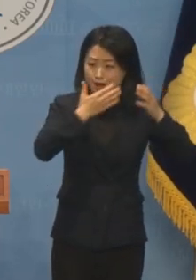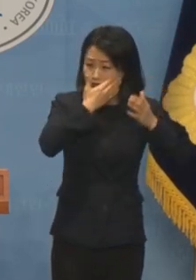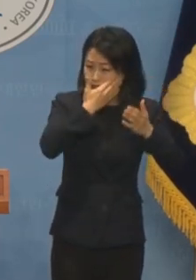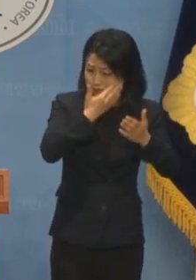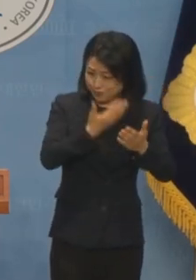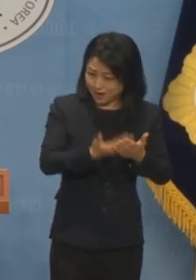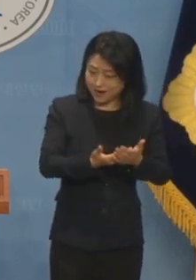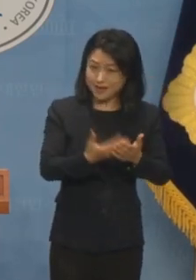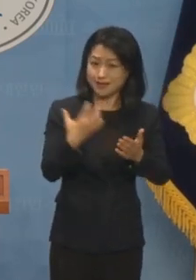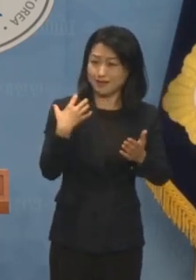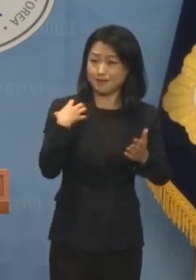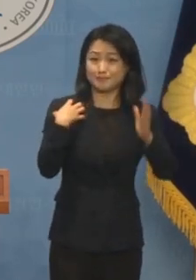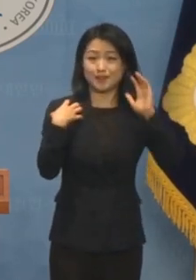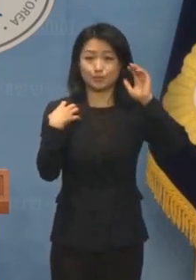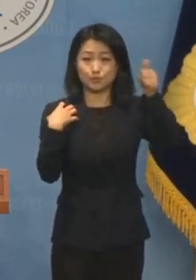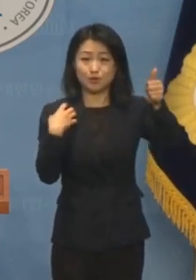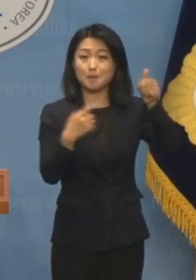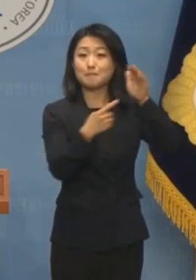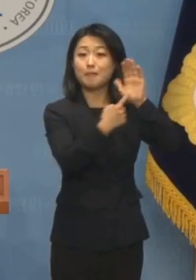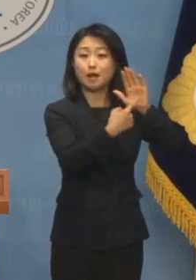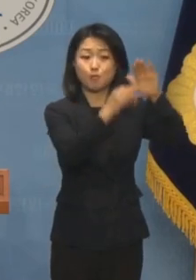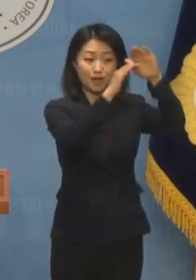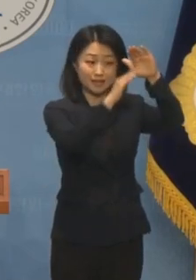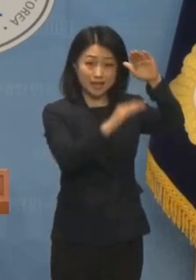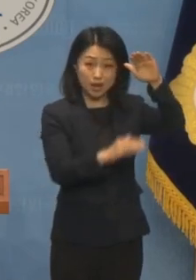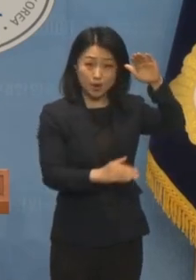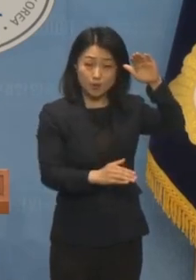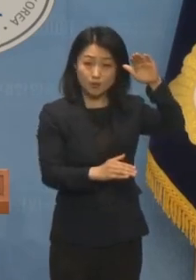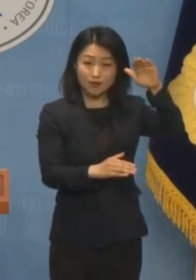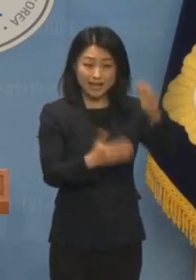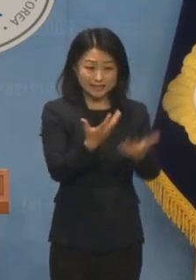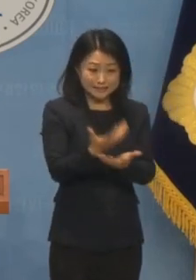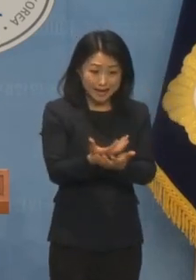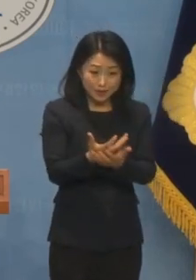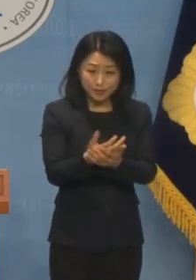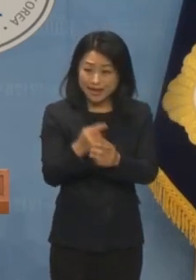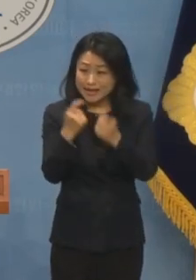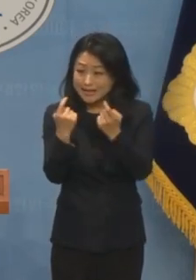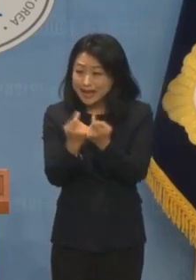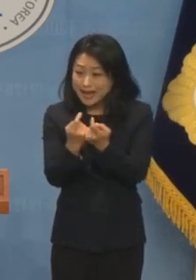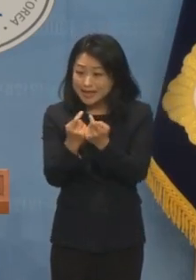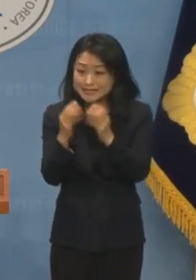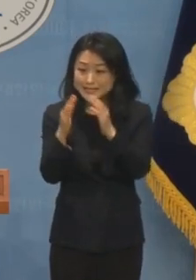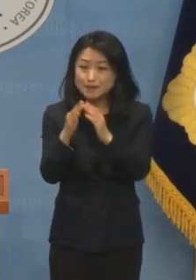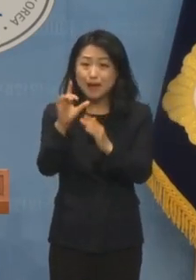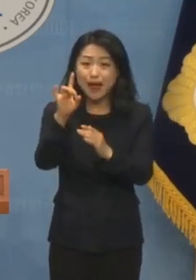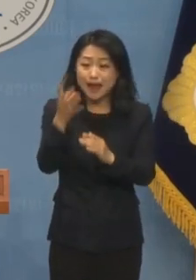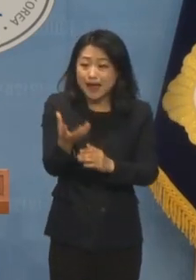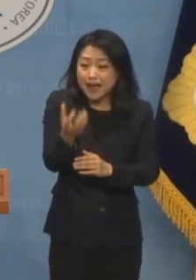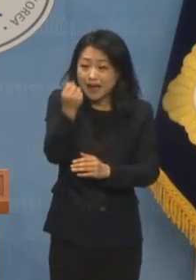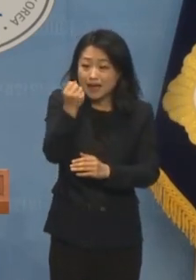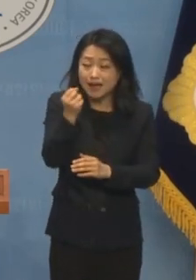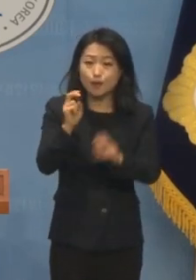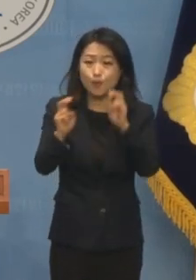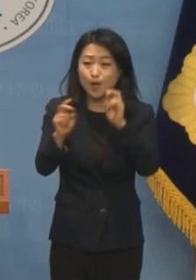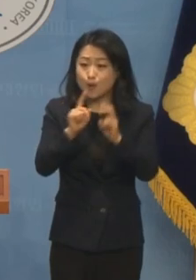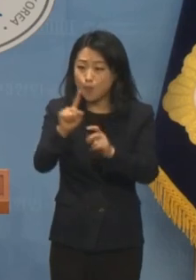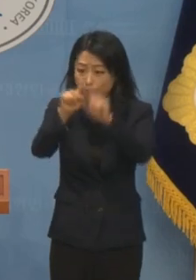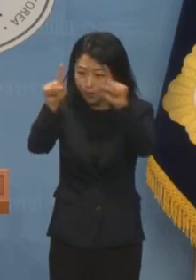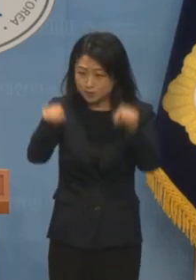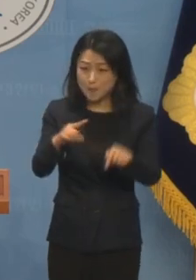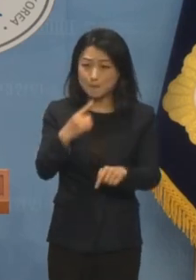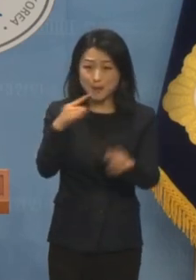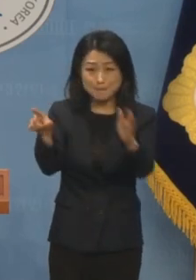대통령이 직접 발표한 내용의 근거가 자택을 본사로 둔 회사의 보고서 하나뿐이라